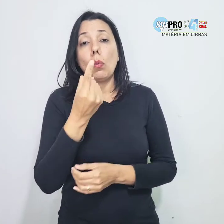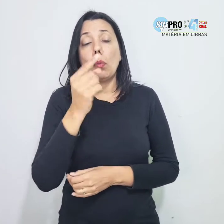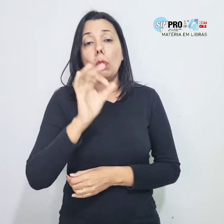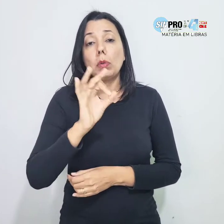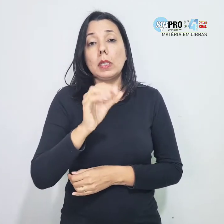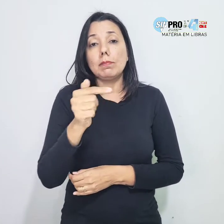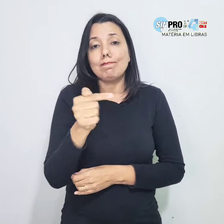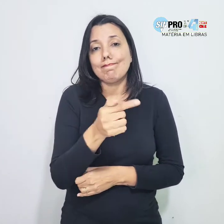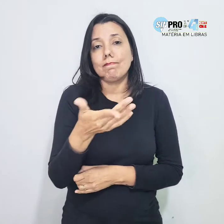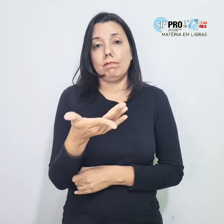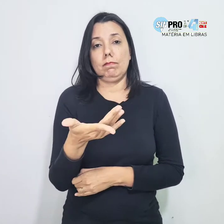1%.